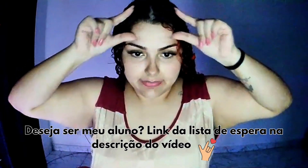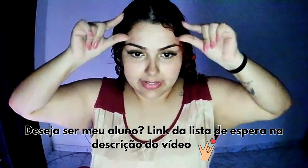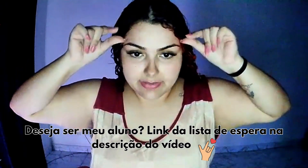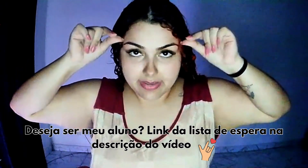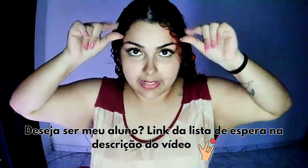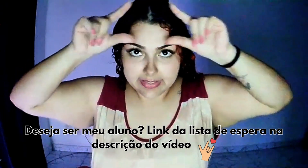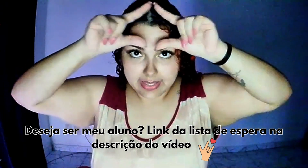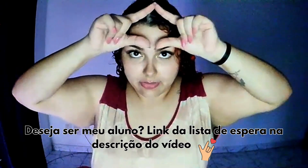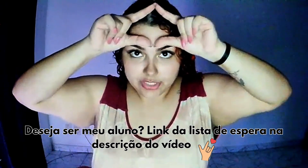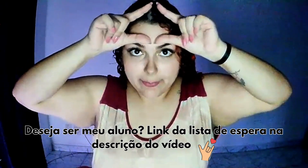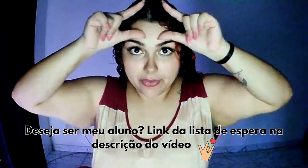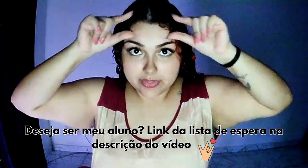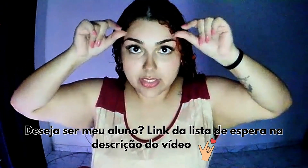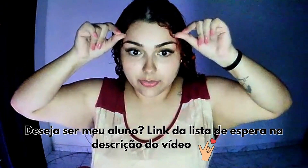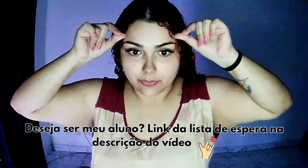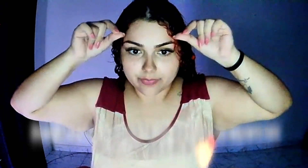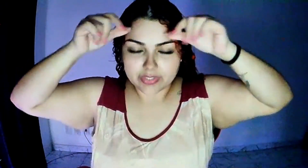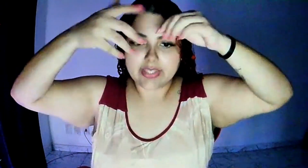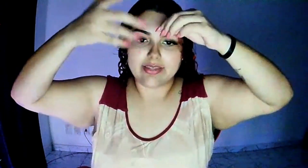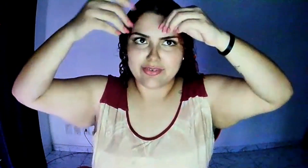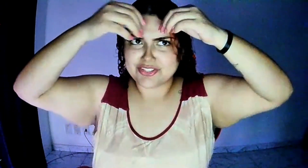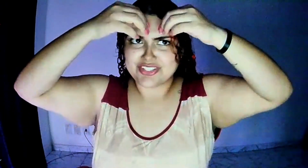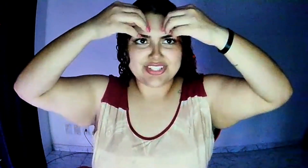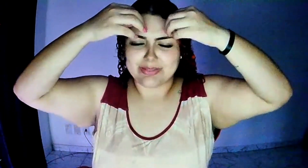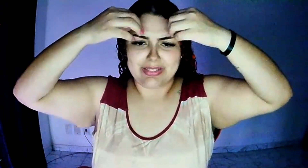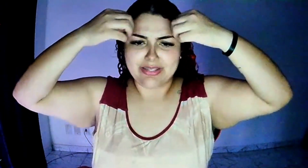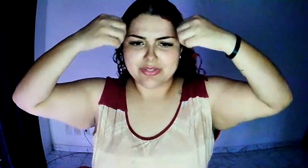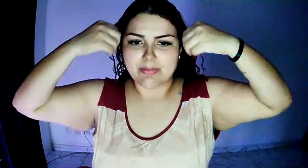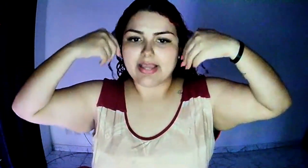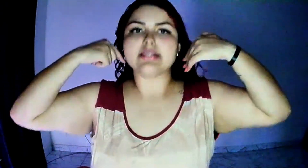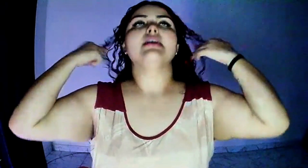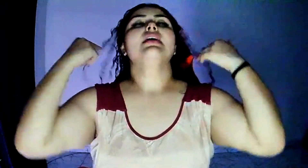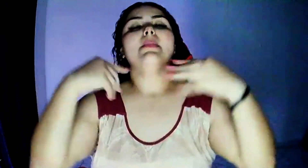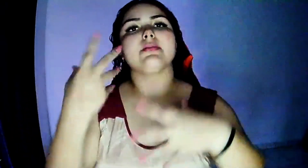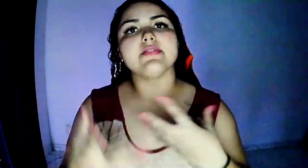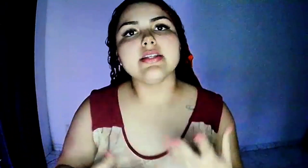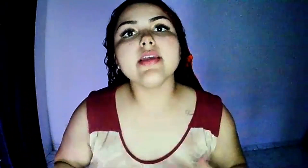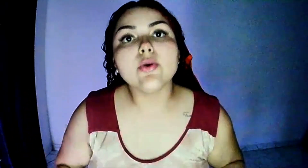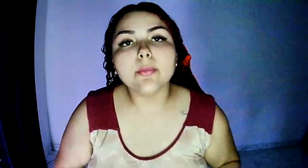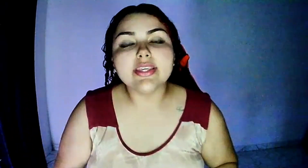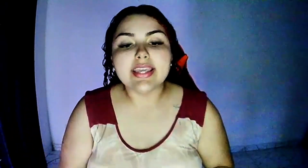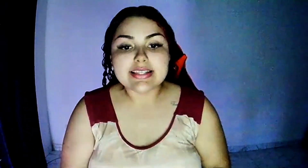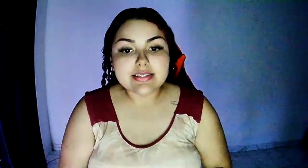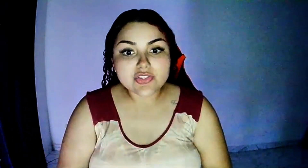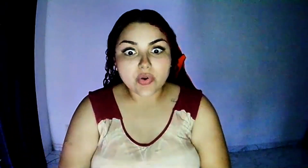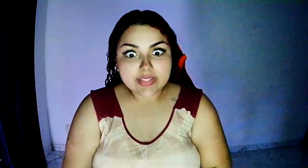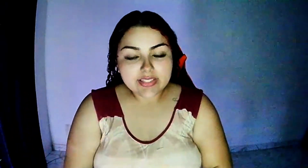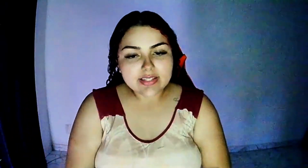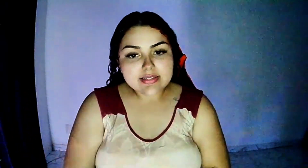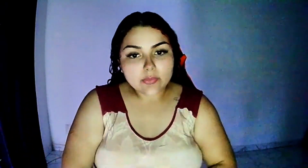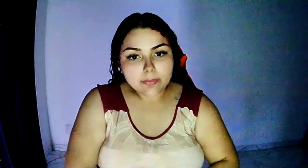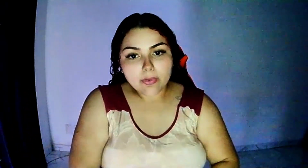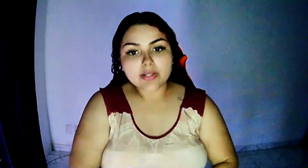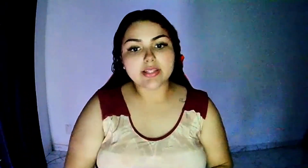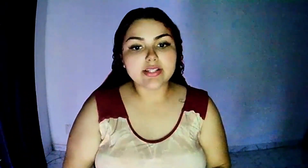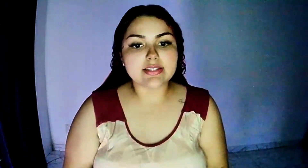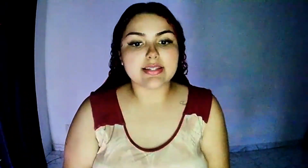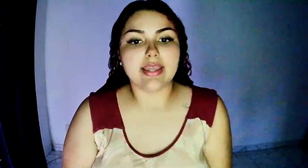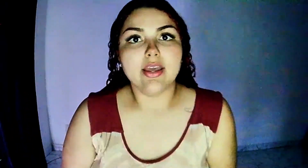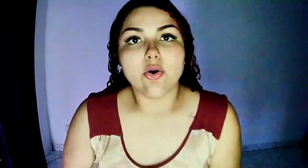faz referência ao chapéuzinho, que hoje em dia a gente também nem usa mais, mas para vocês verem como que essas historinhas são importantes, né?